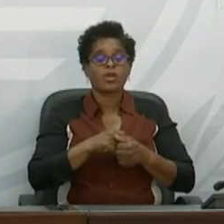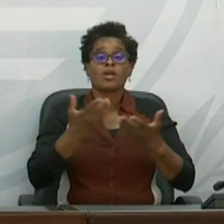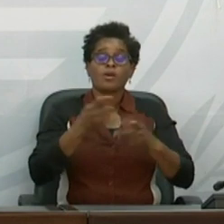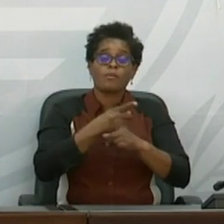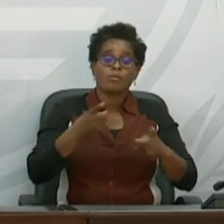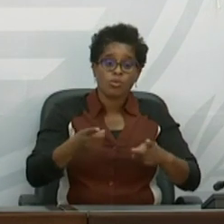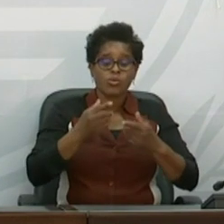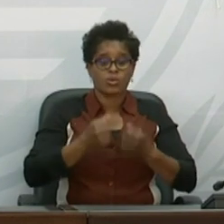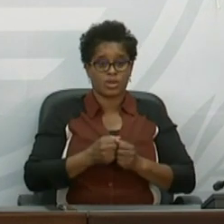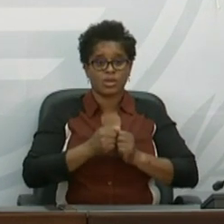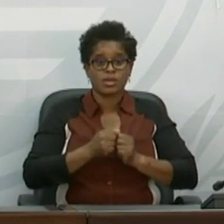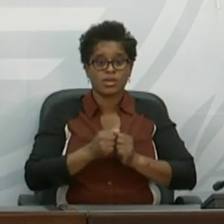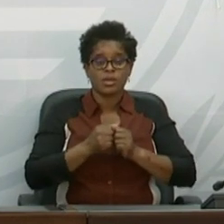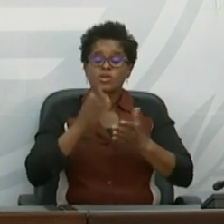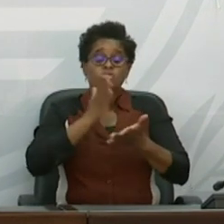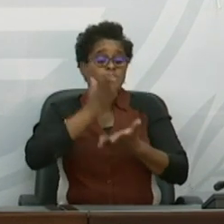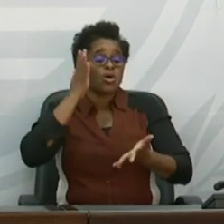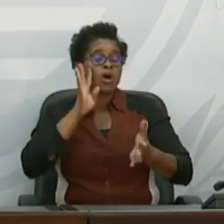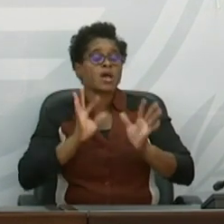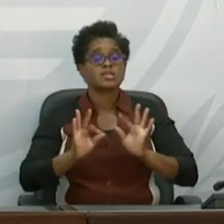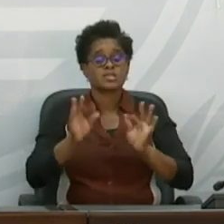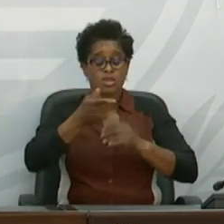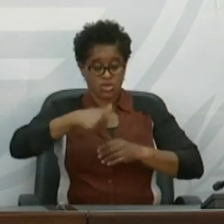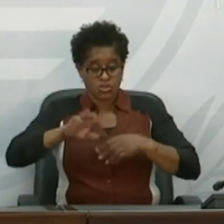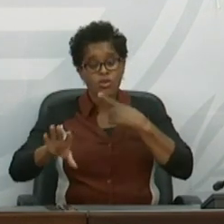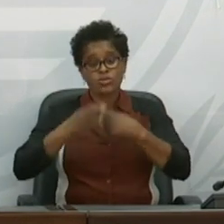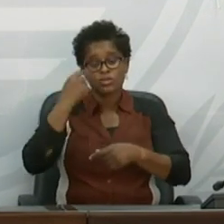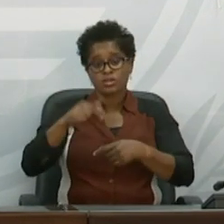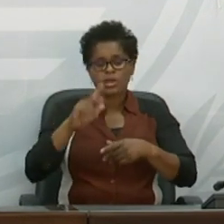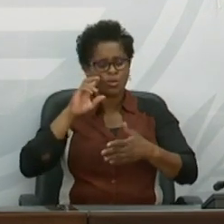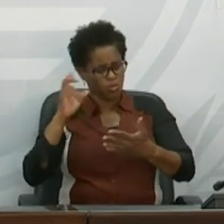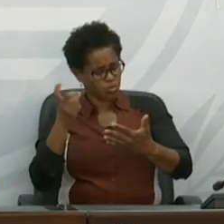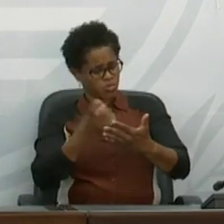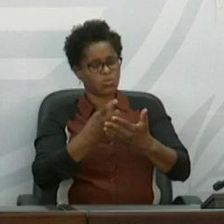porque só assim é que vamos conseguir ter algum controle